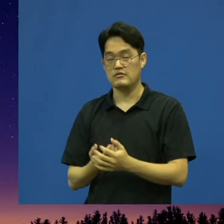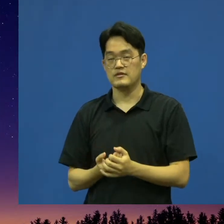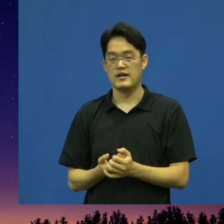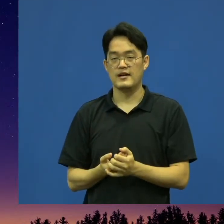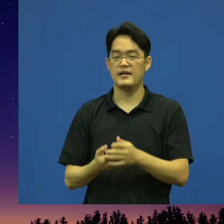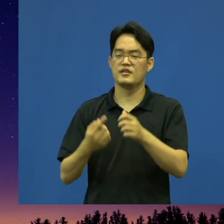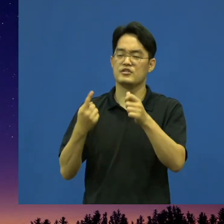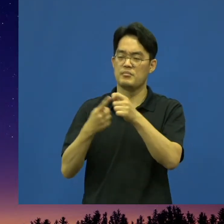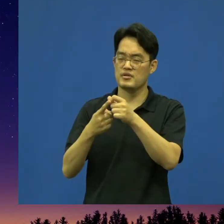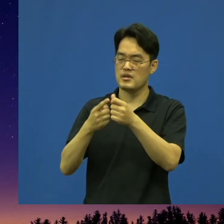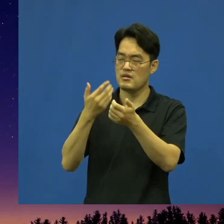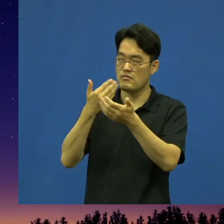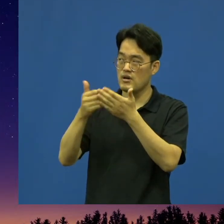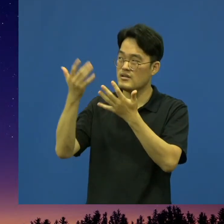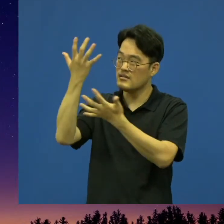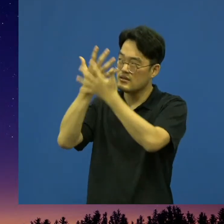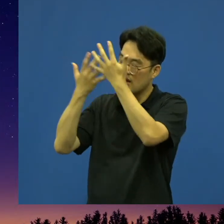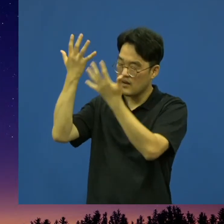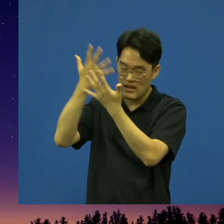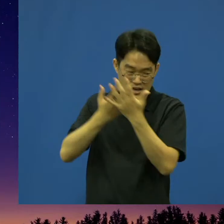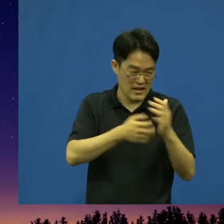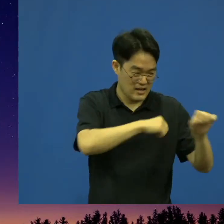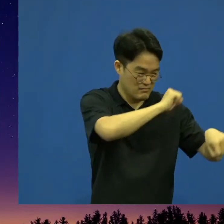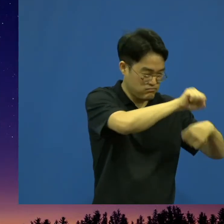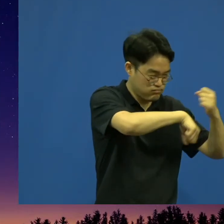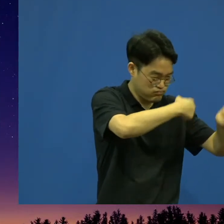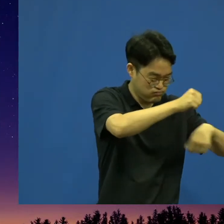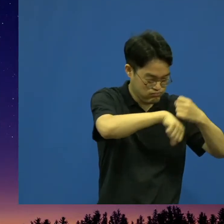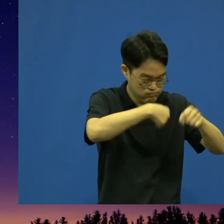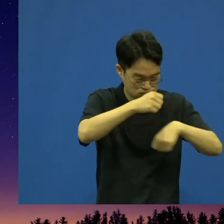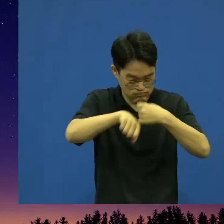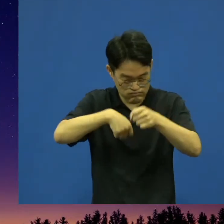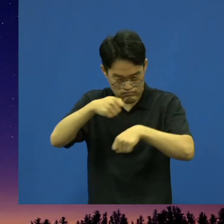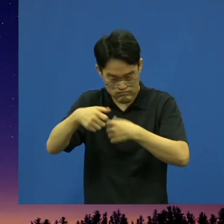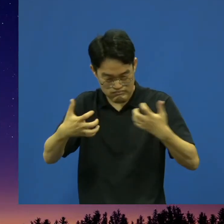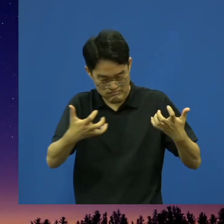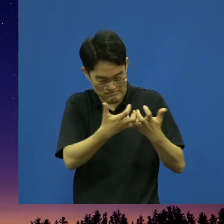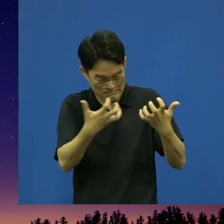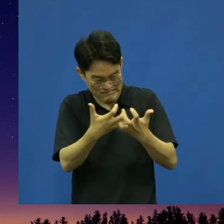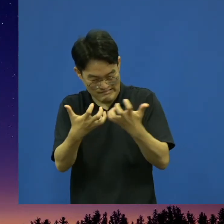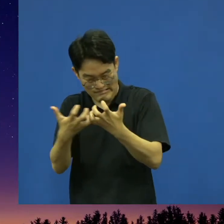환상에 짐승들이 득실거리는 세상 속에 일어나고 있는